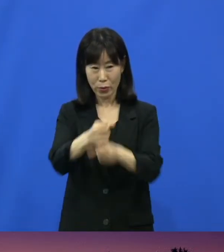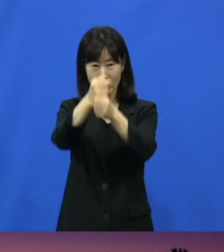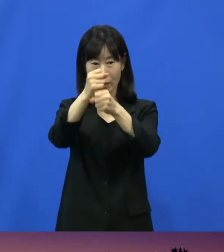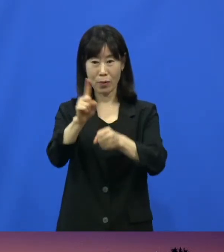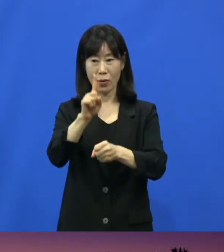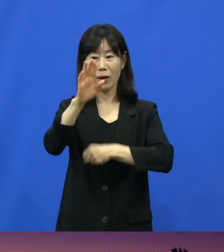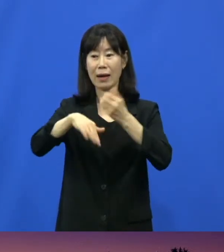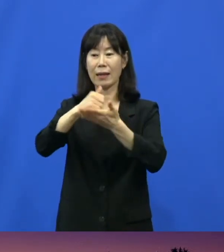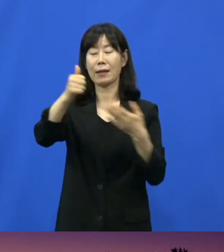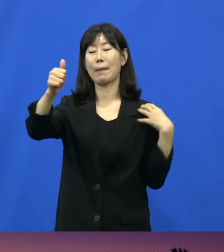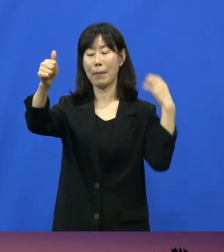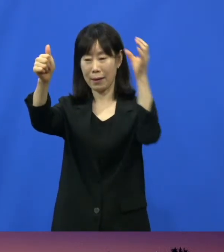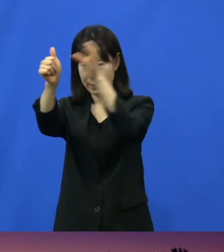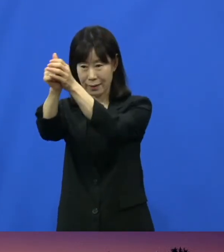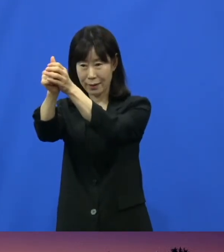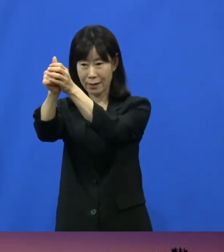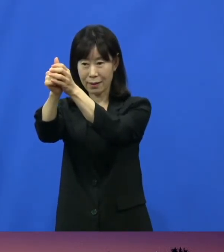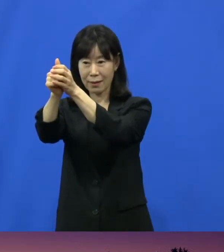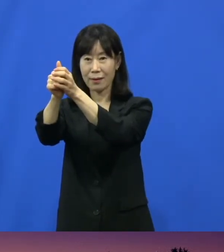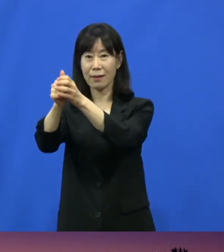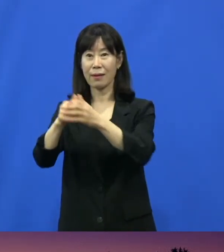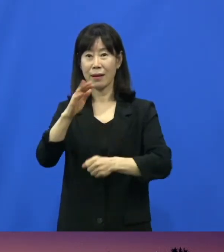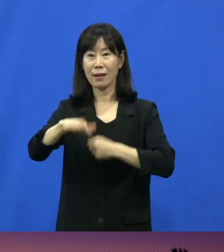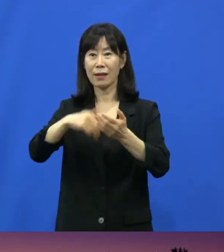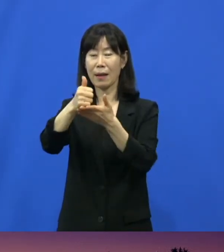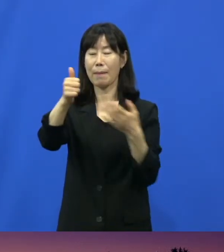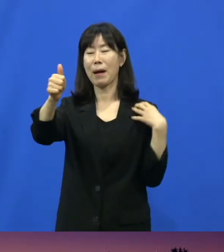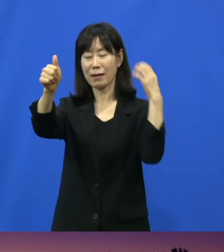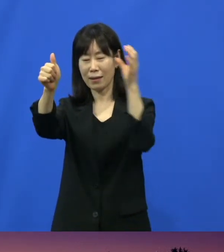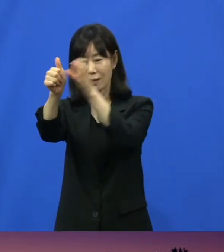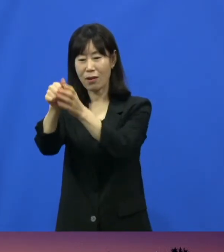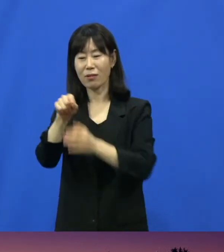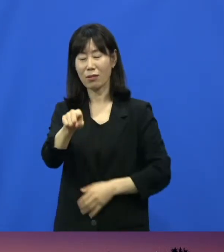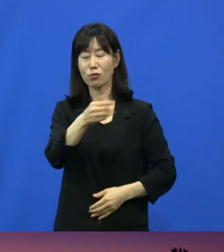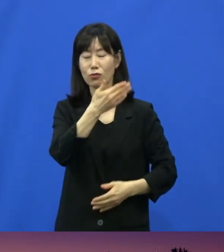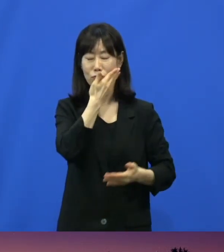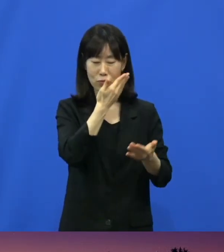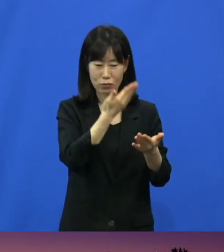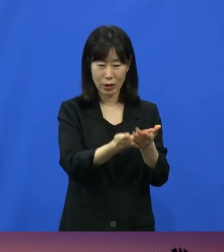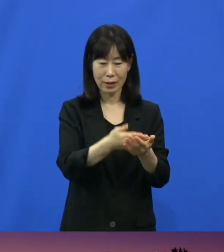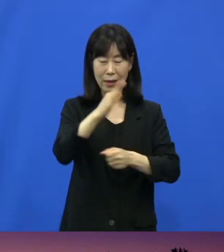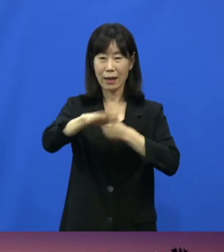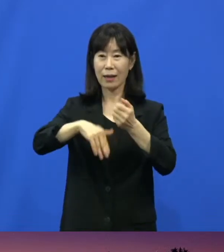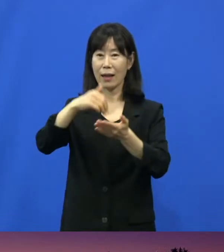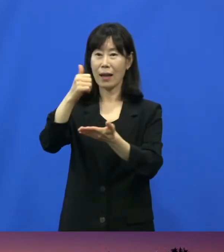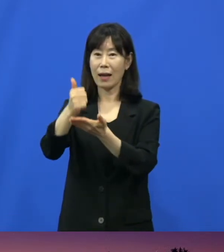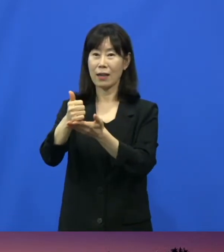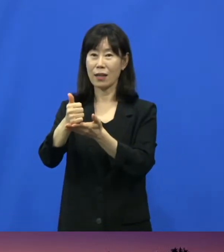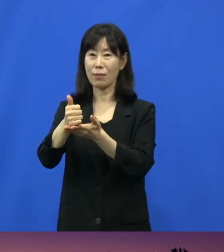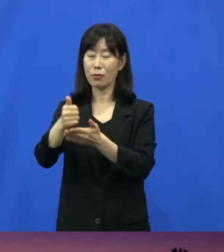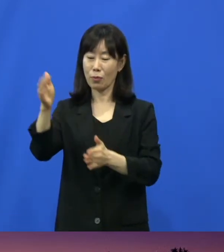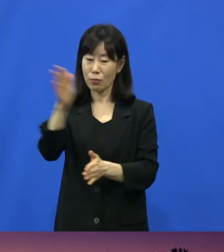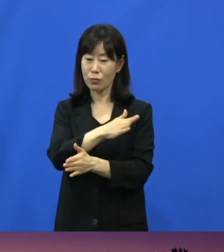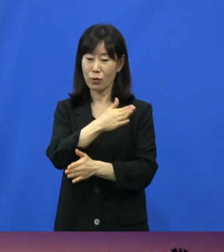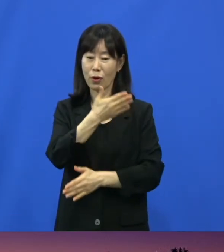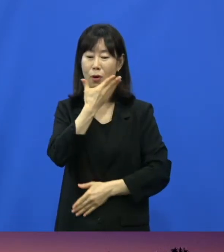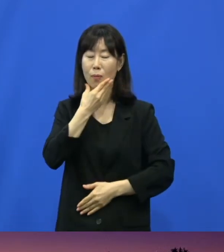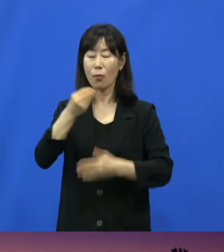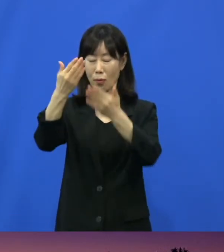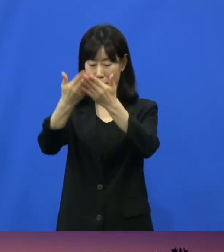이것보다 우선적인 게 없고 이것보다 더 중요한 게 없고, 그래서 우리는 그분으로부터 사랑을 받는 법을 먼저 배워야 되는 거예요.